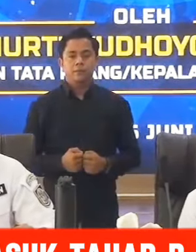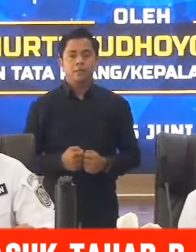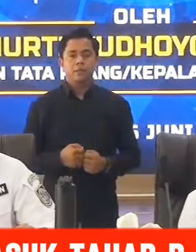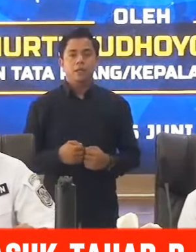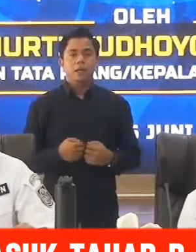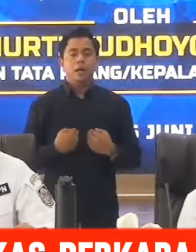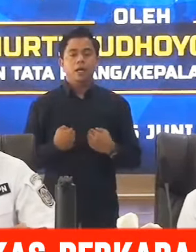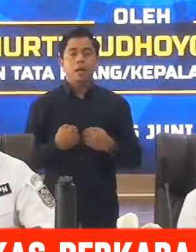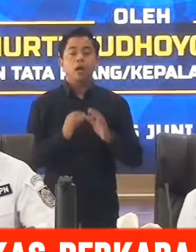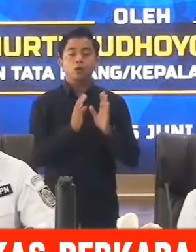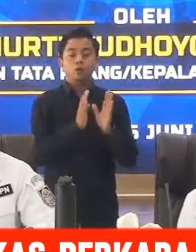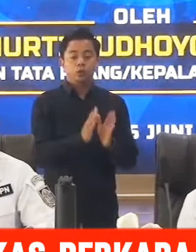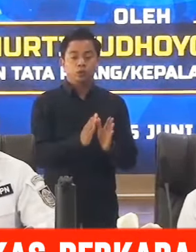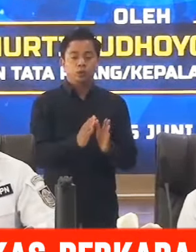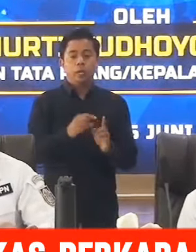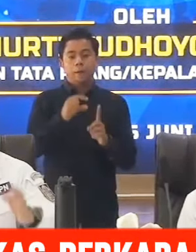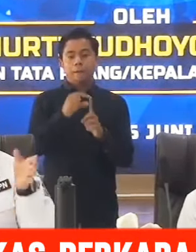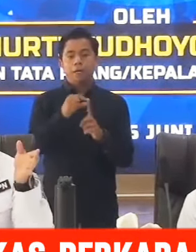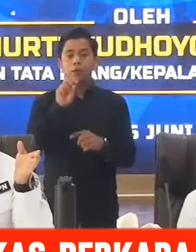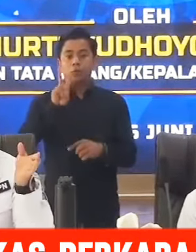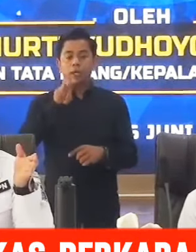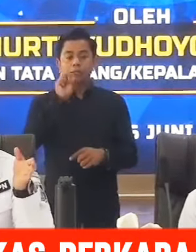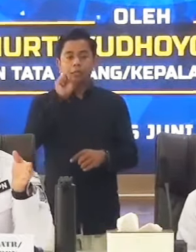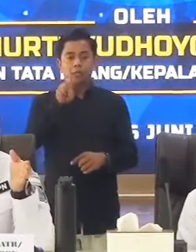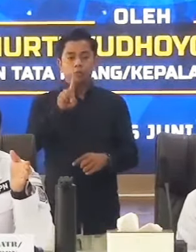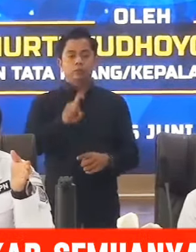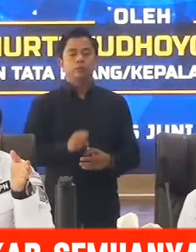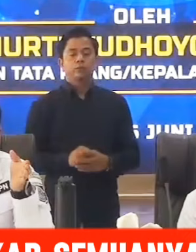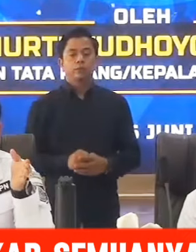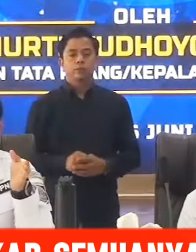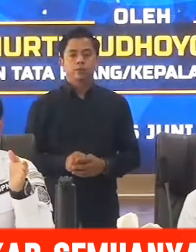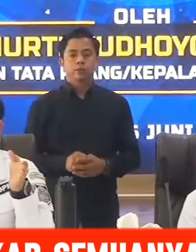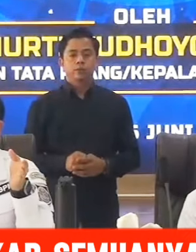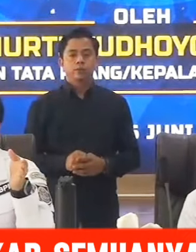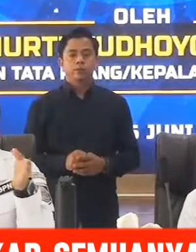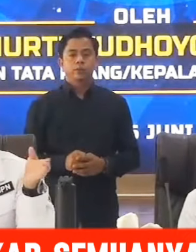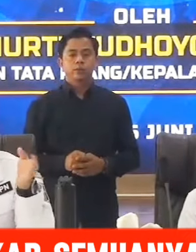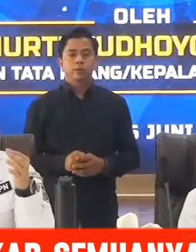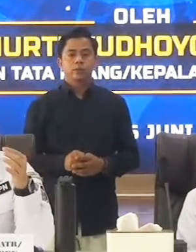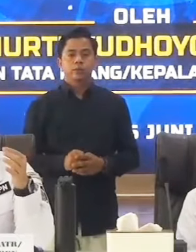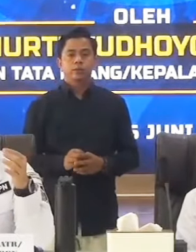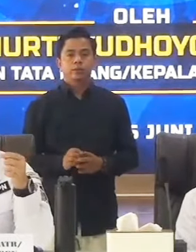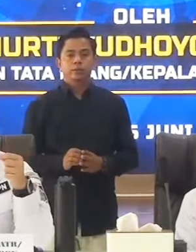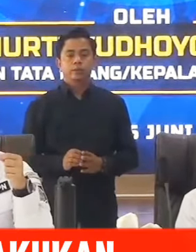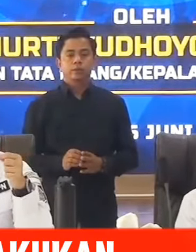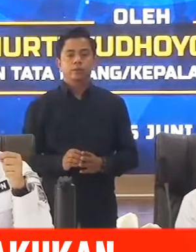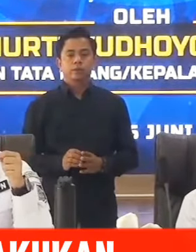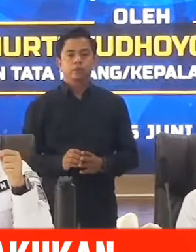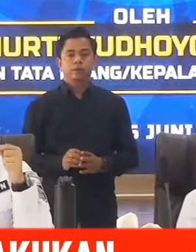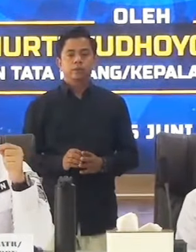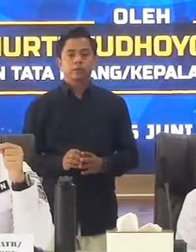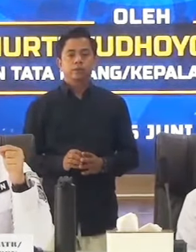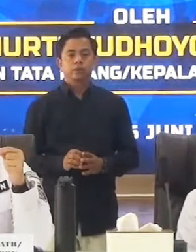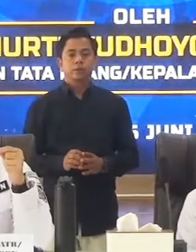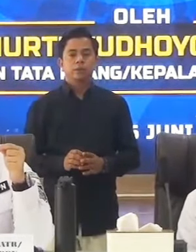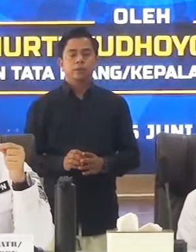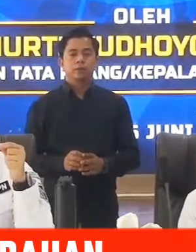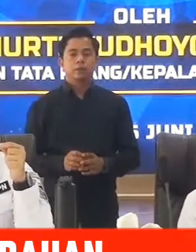masuk tahap P21, artinya bekas perkara dinyatakan telah lengkap semuanya dan setelah